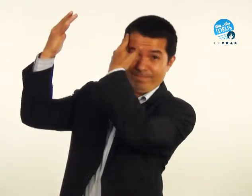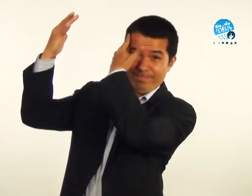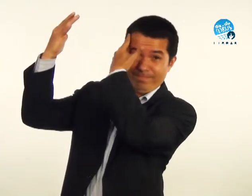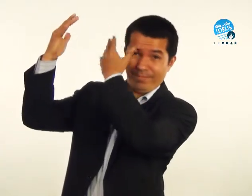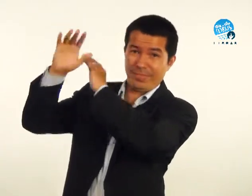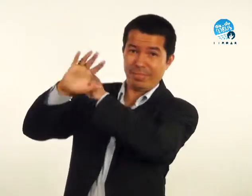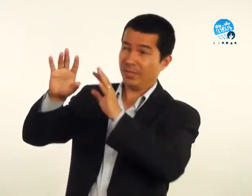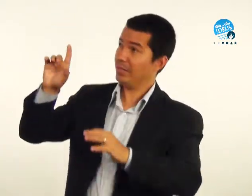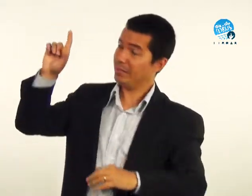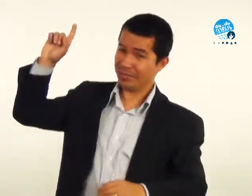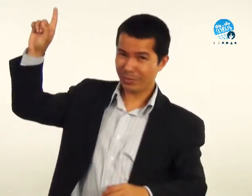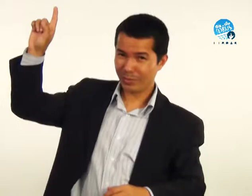Poder é dele.